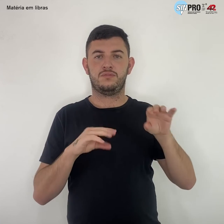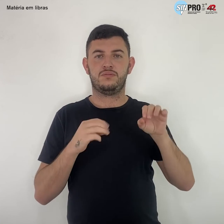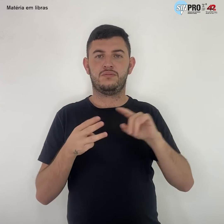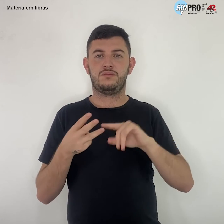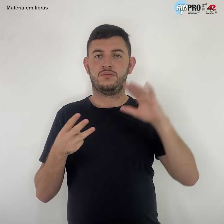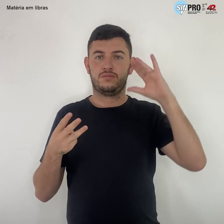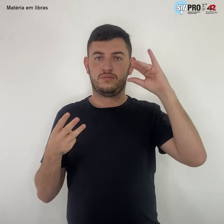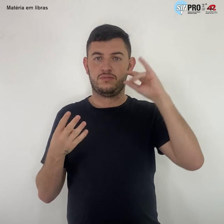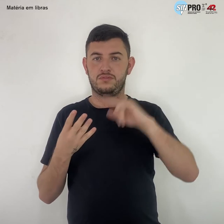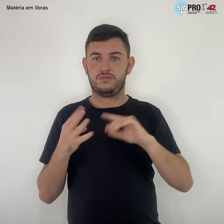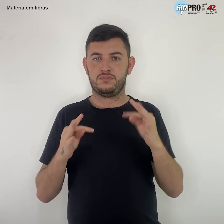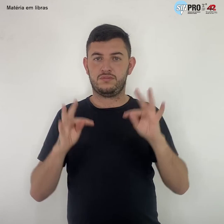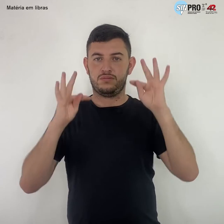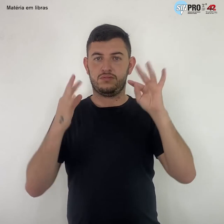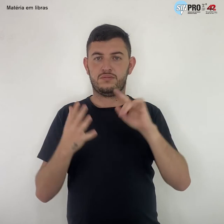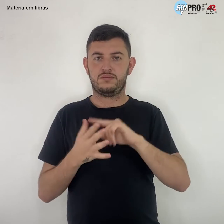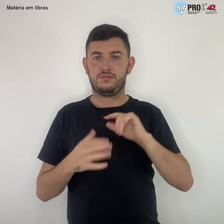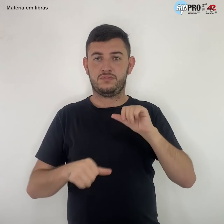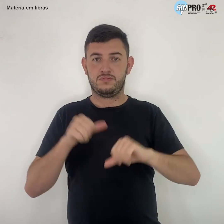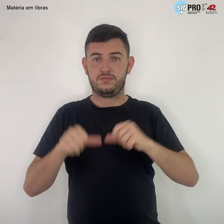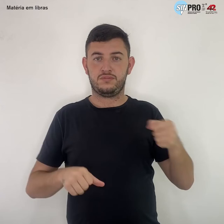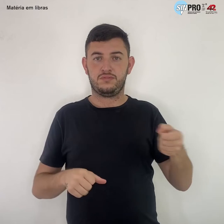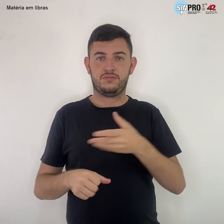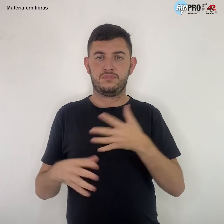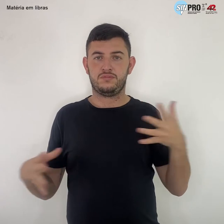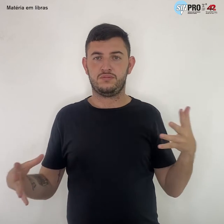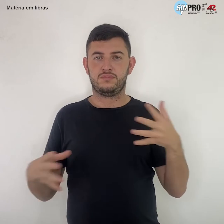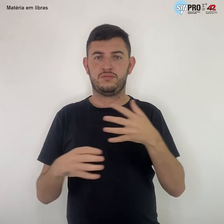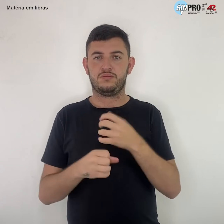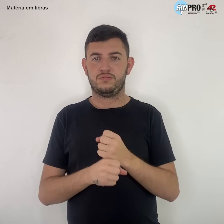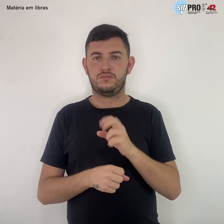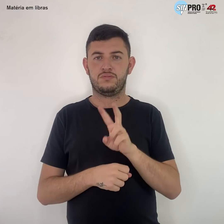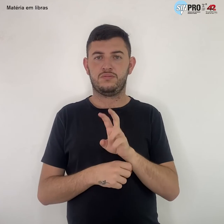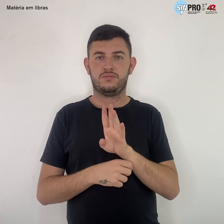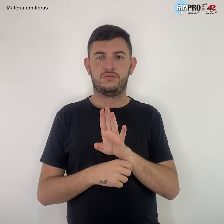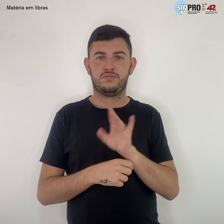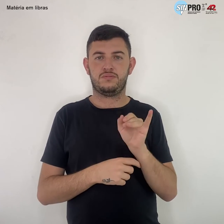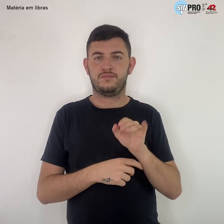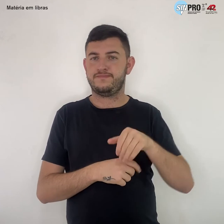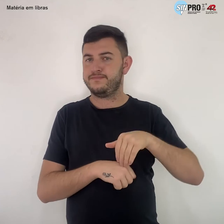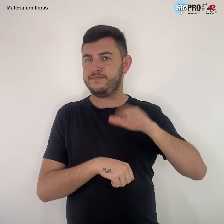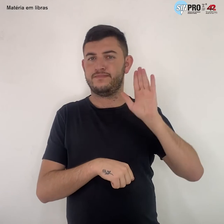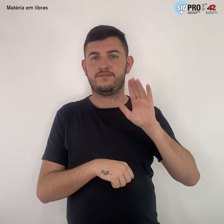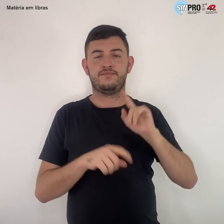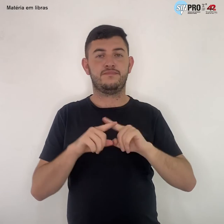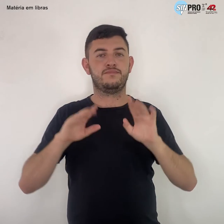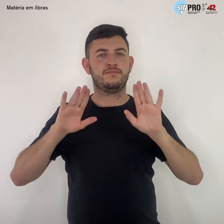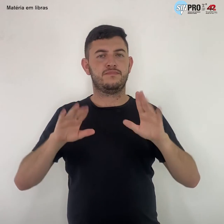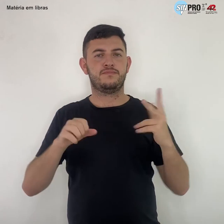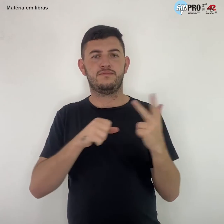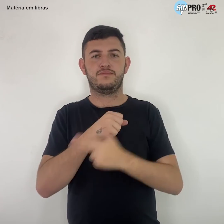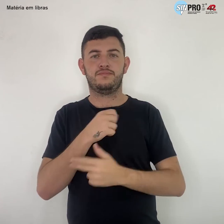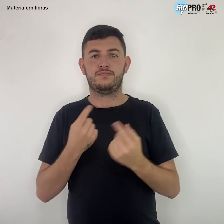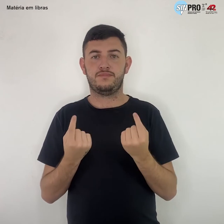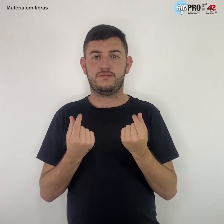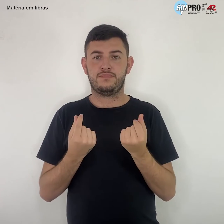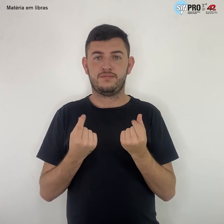e inovação somavam mais de 5 bilhões. O corte fez com que